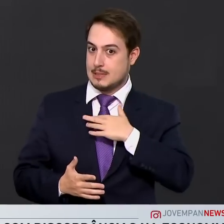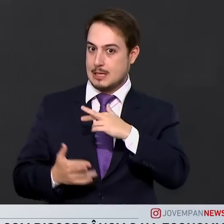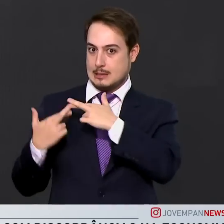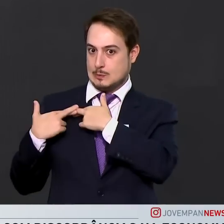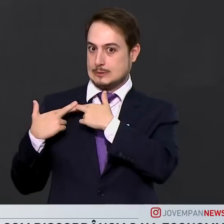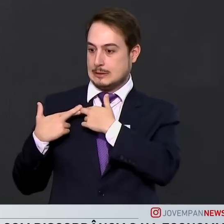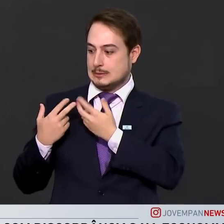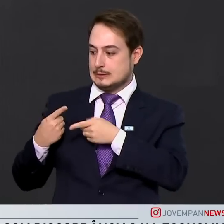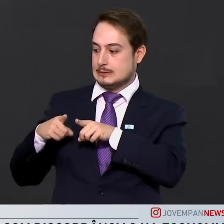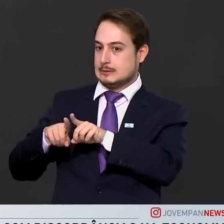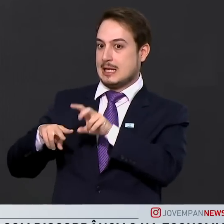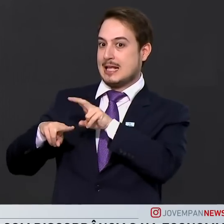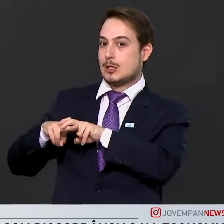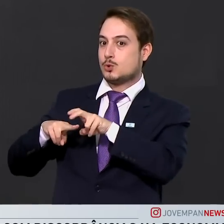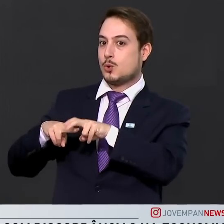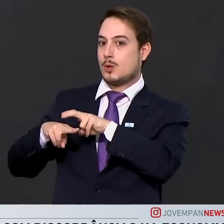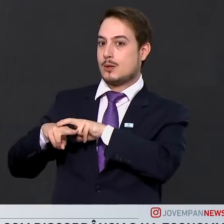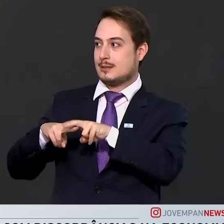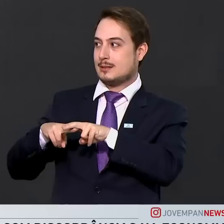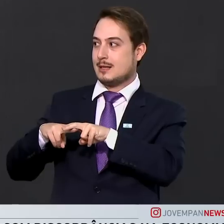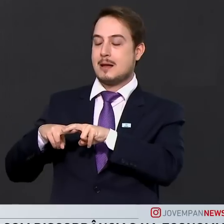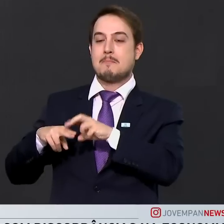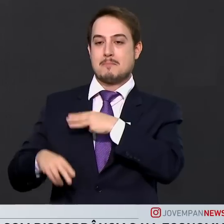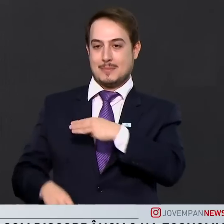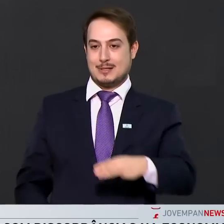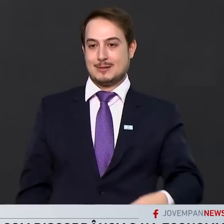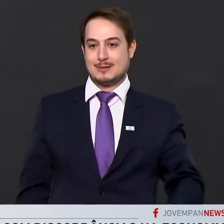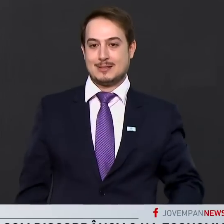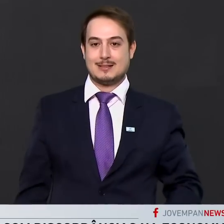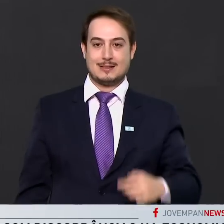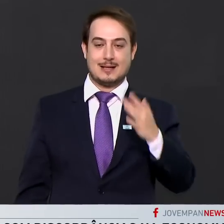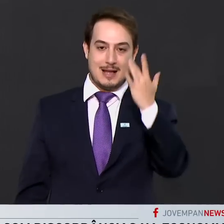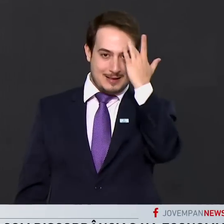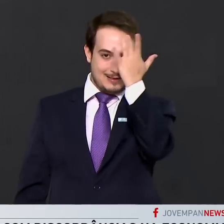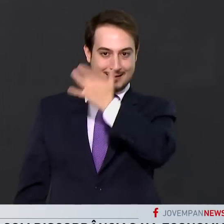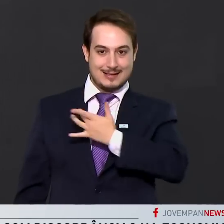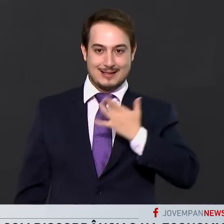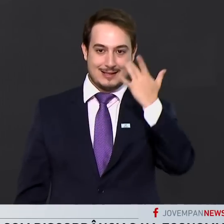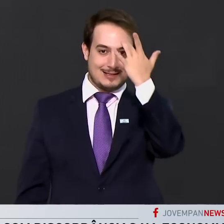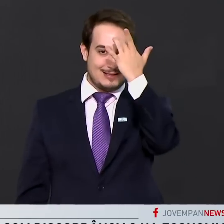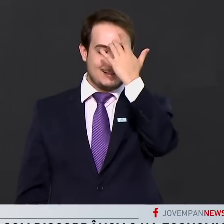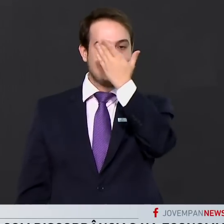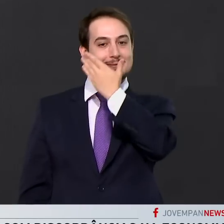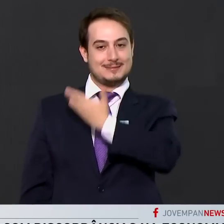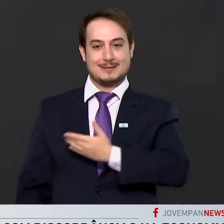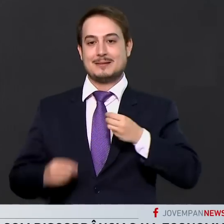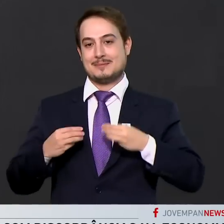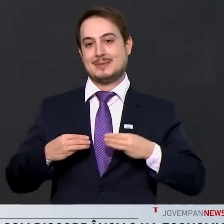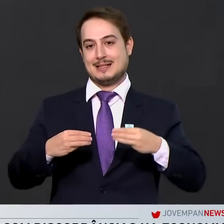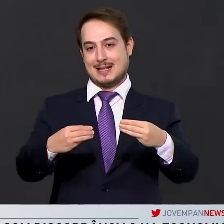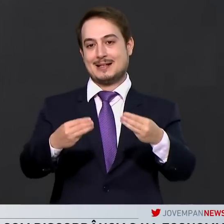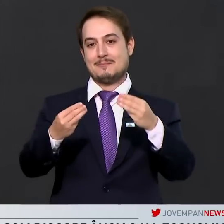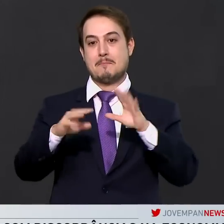estar ao lado do nosso ministro da Fazenda, o mais importante ministro da esplanada, Fernando